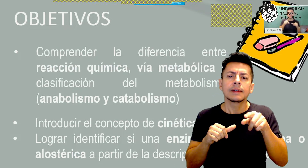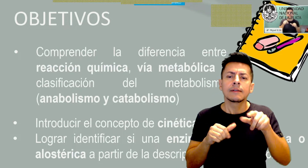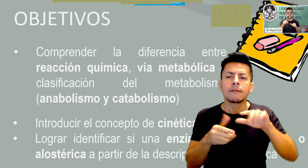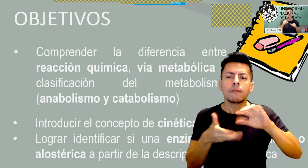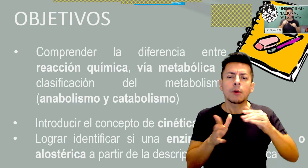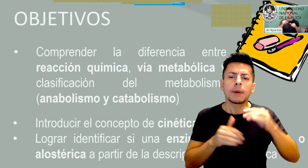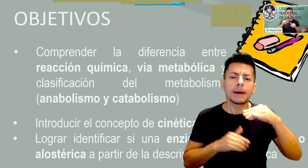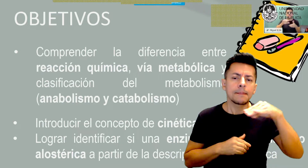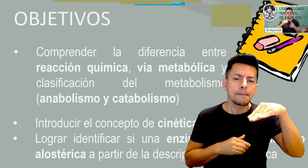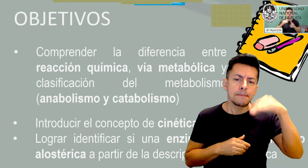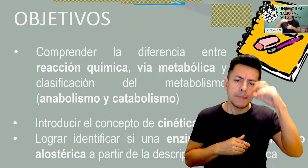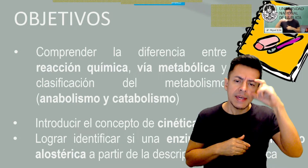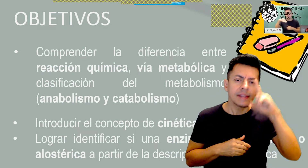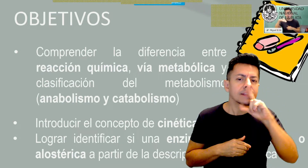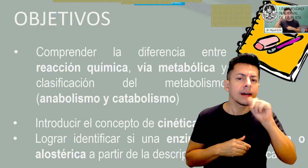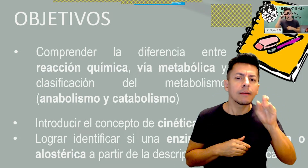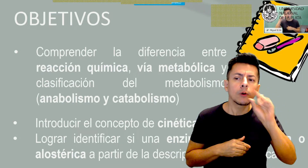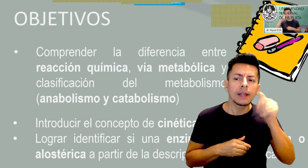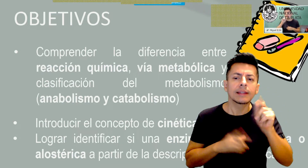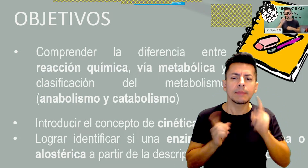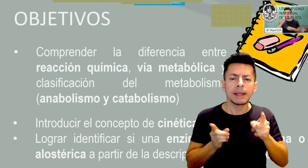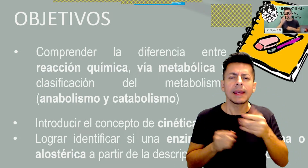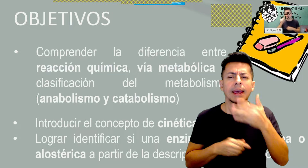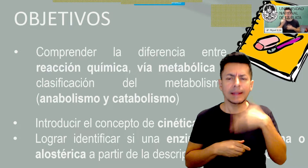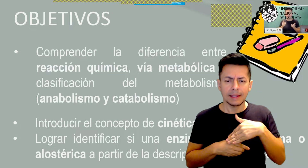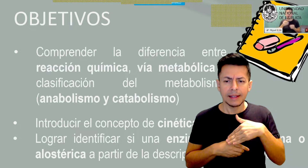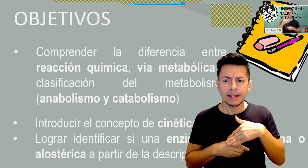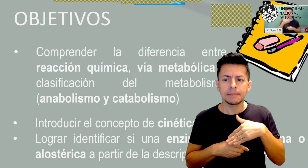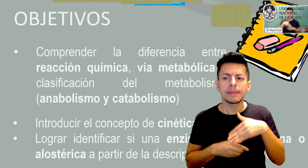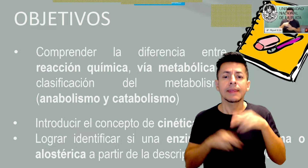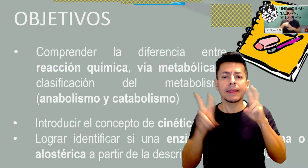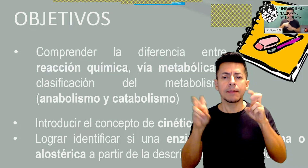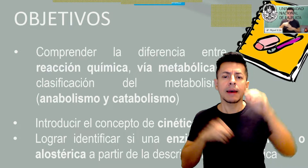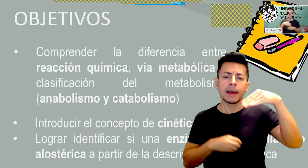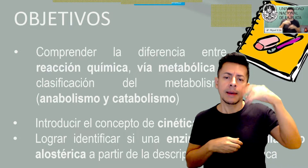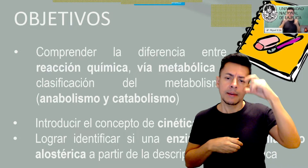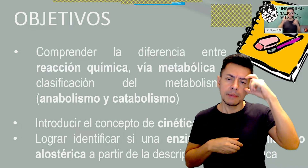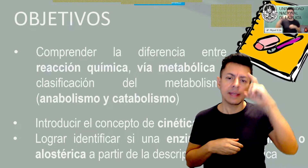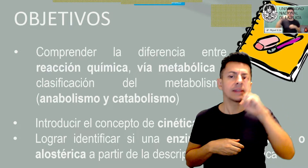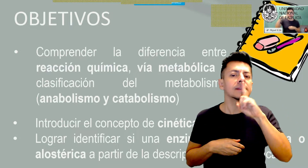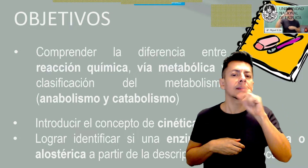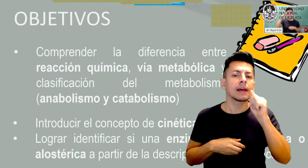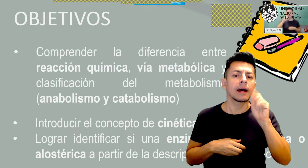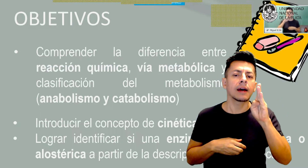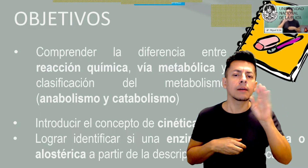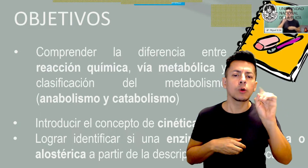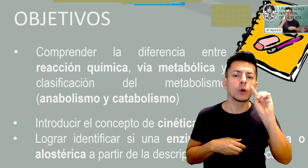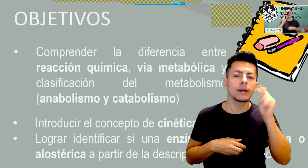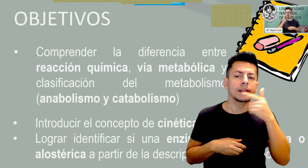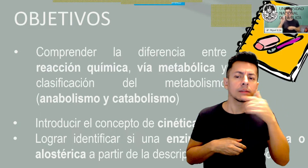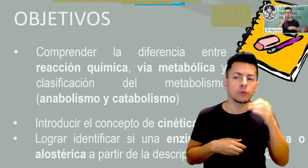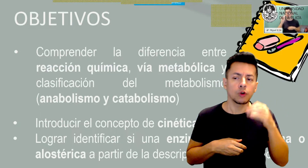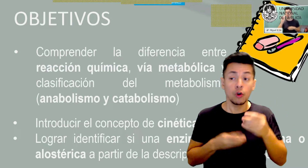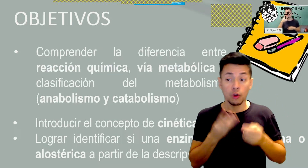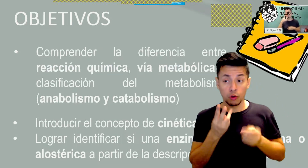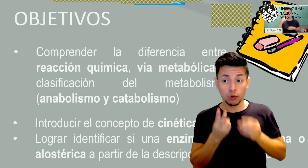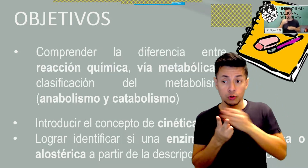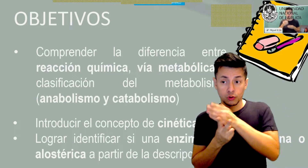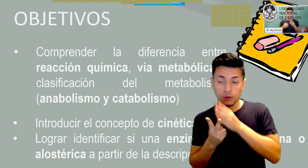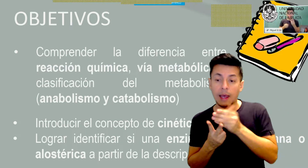anabolismo y catabolismo, ¿sí? Luego vamos a hacer una introducción del concepto de